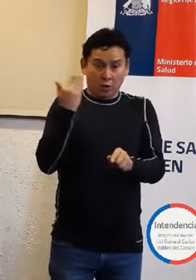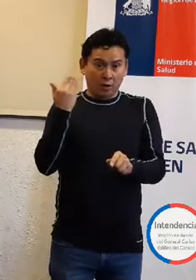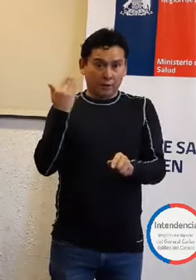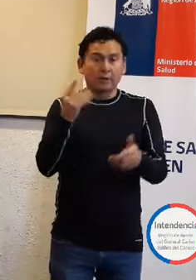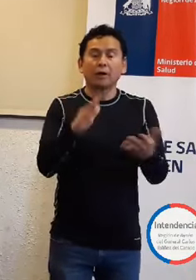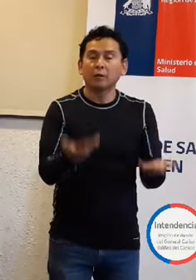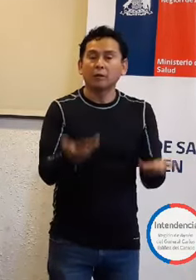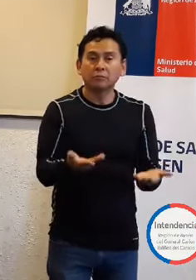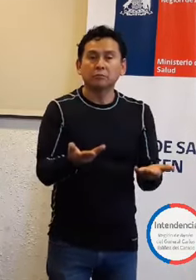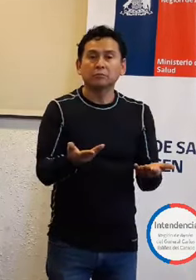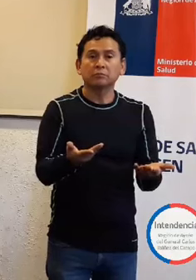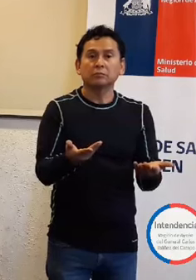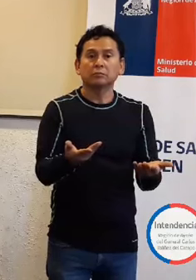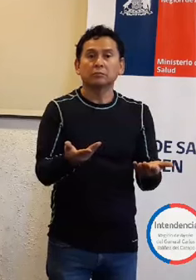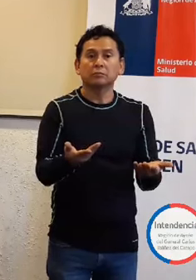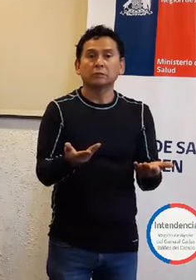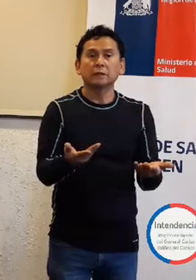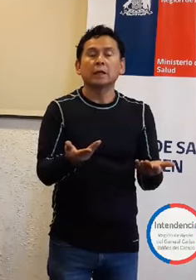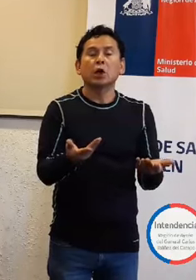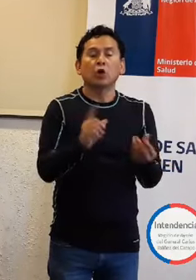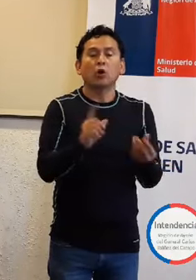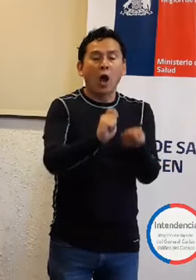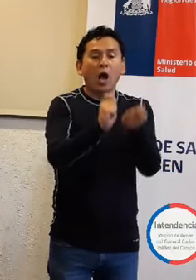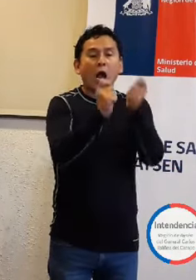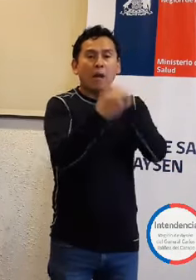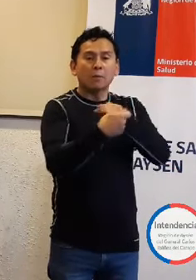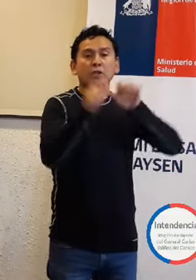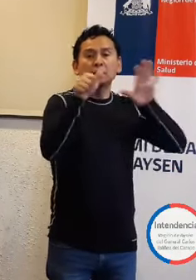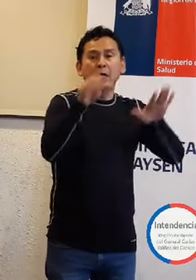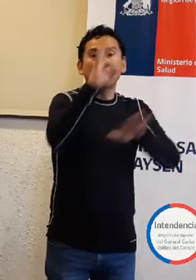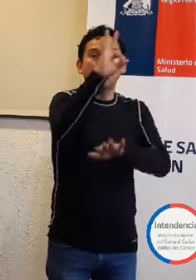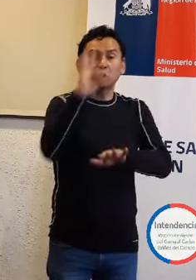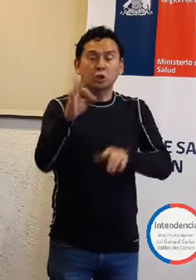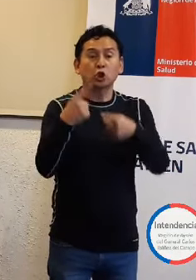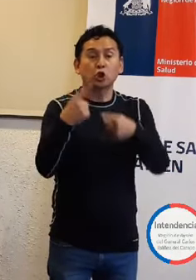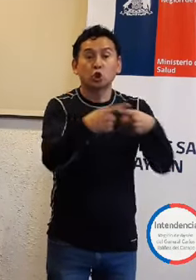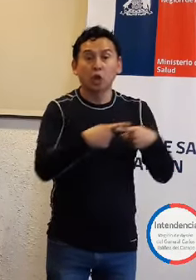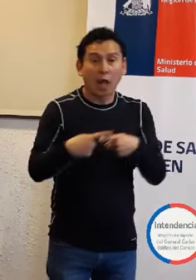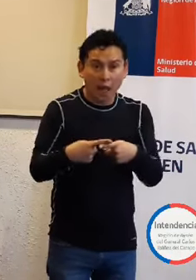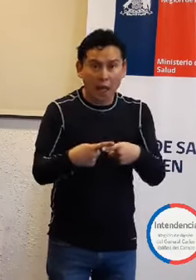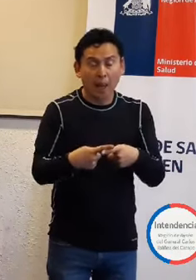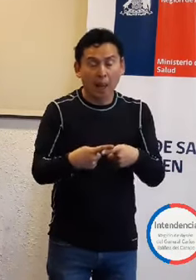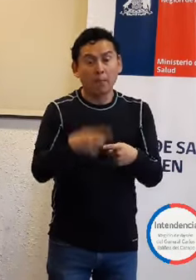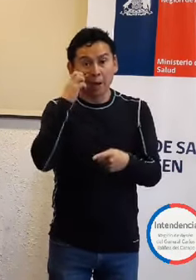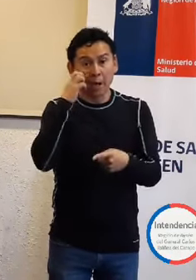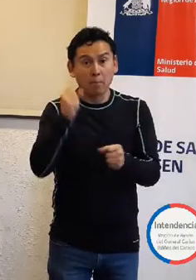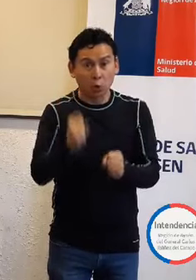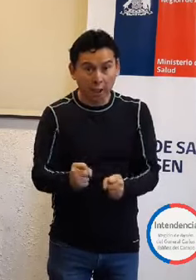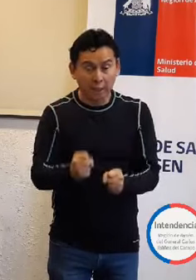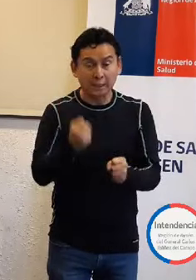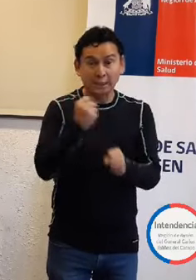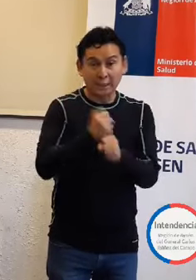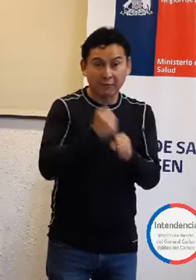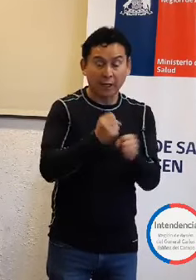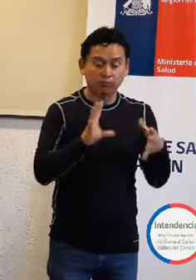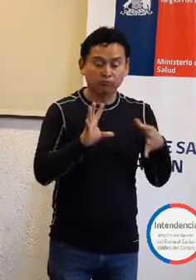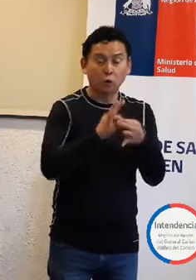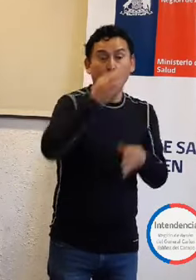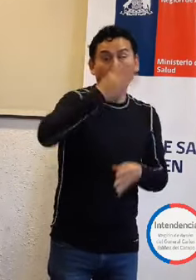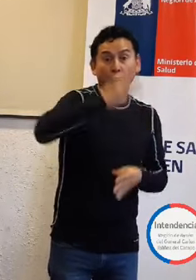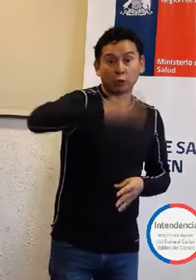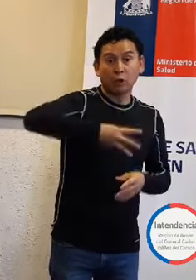atrás esta readecuación del 6% social para poder trabajar junto a municipios